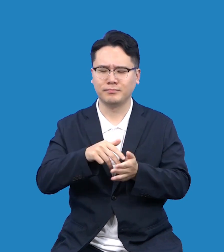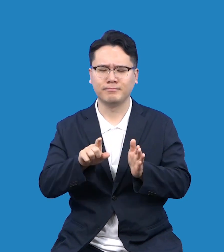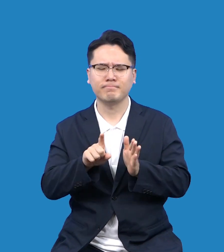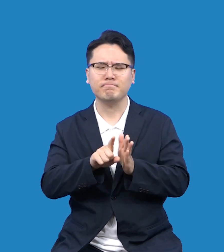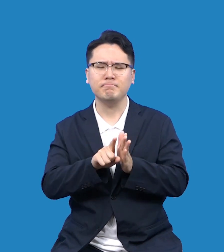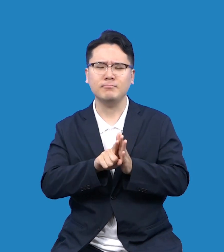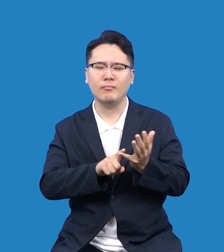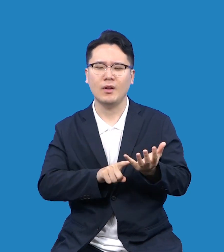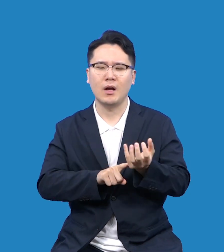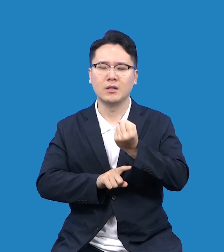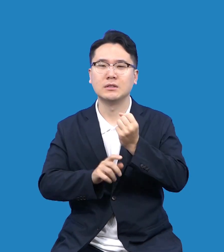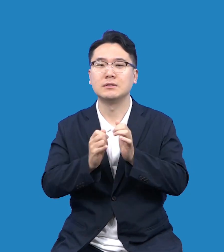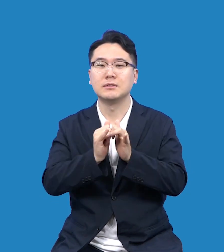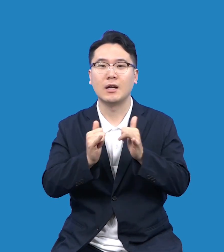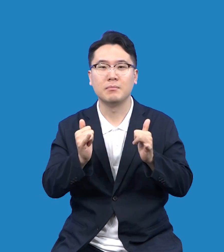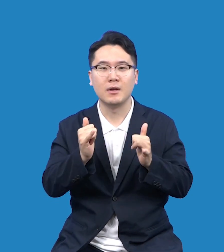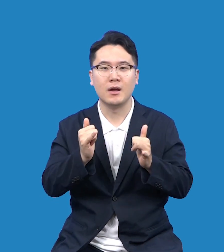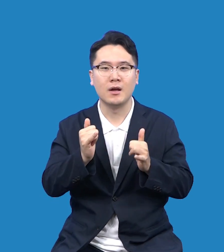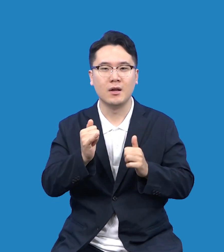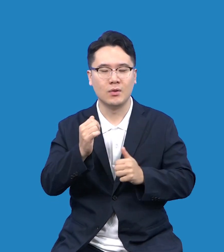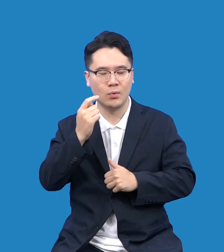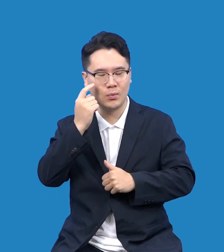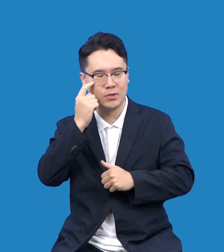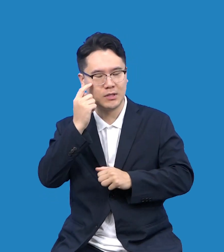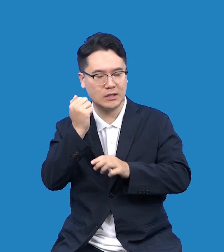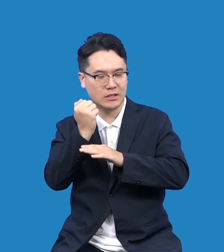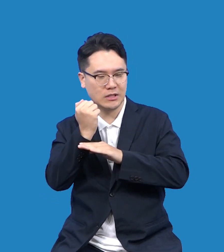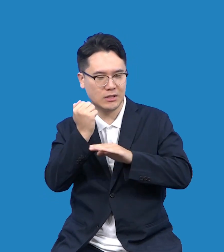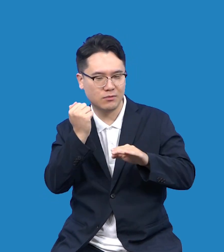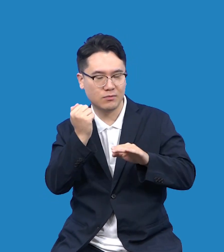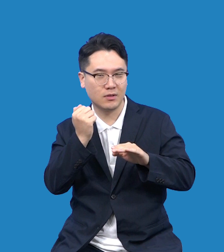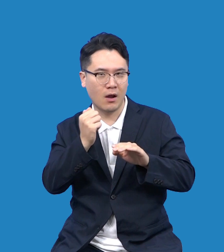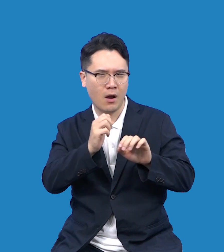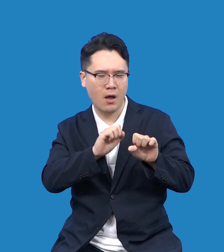시각과 행동을 주목하는 것은 매우 중요한 일입니다.